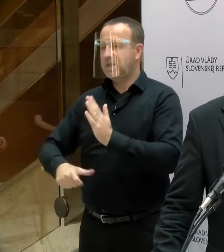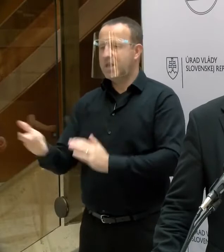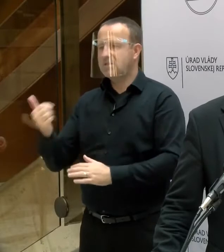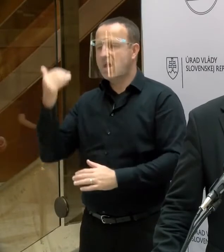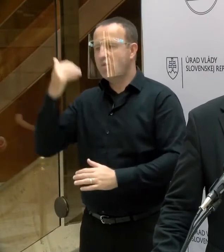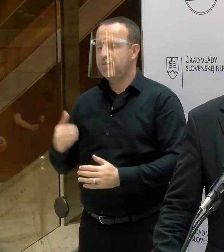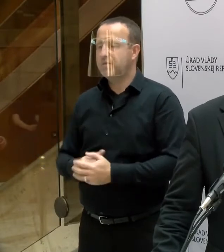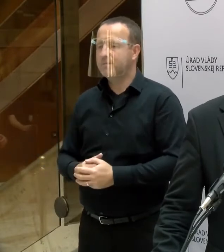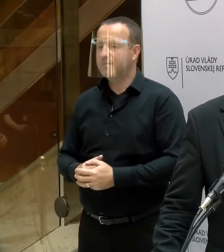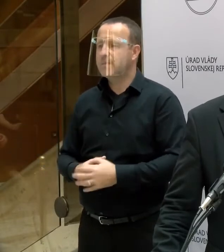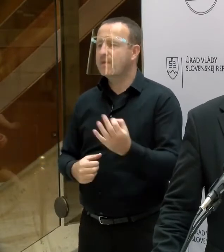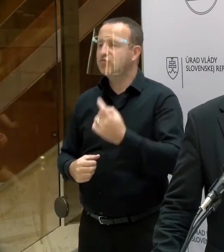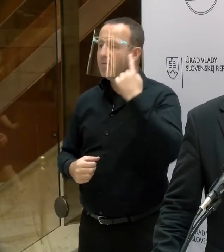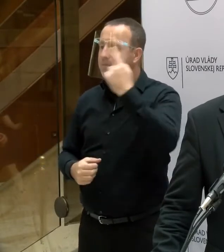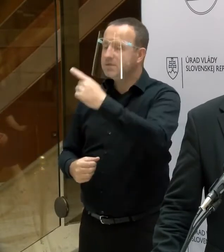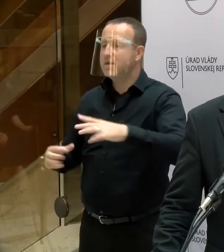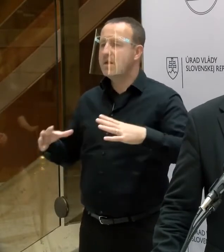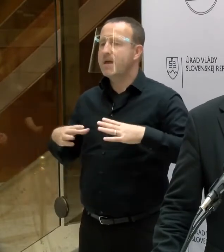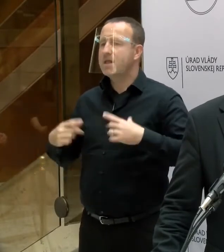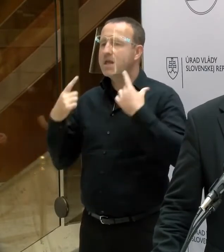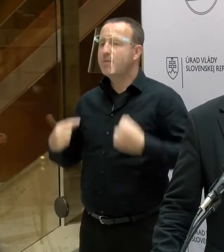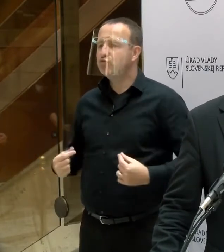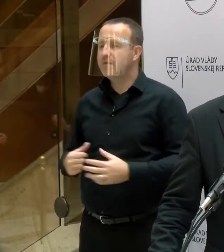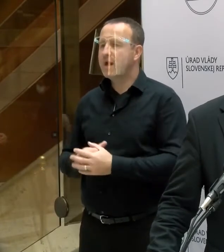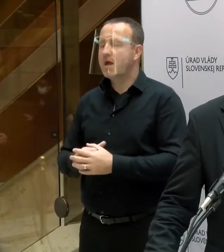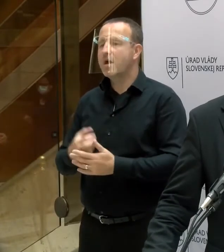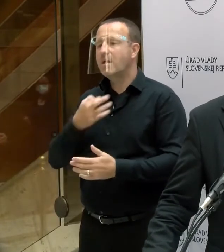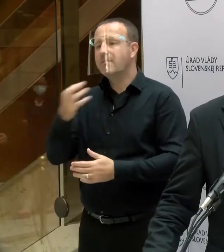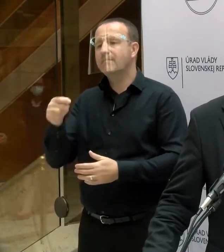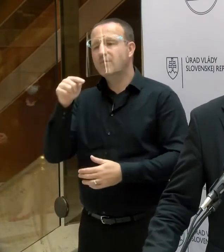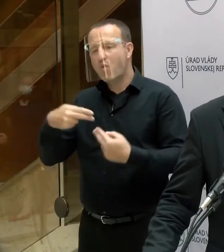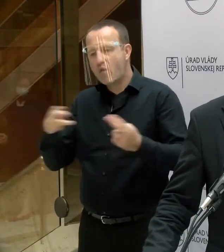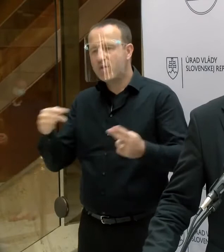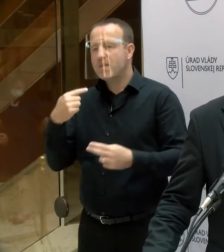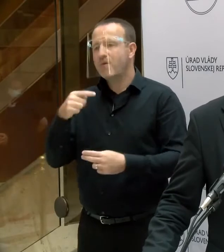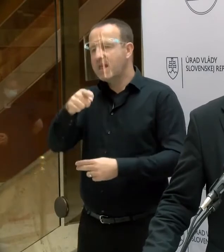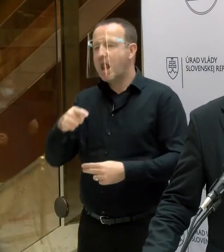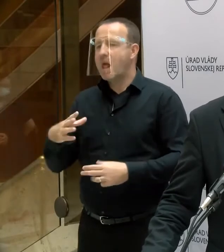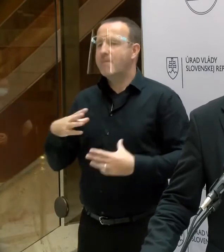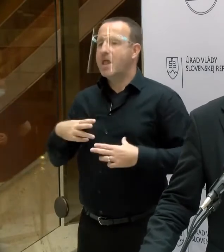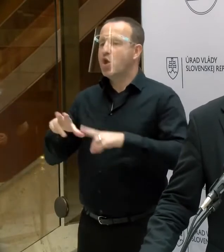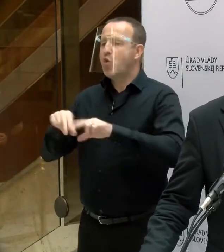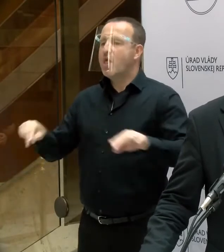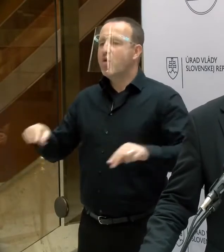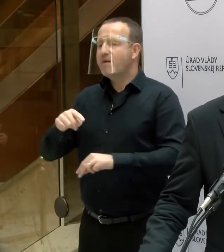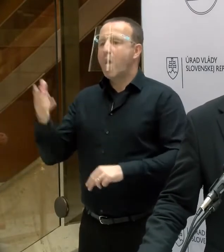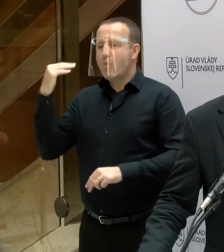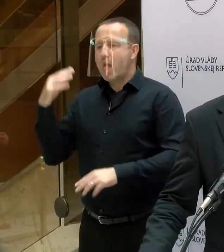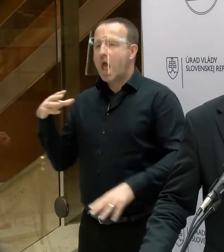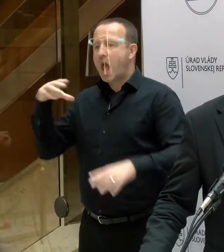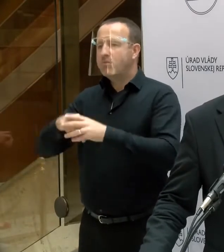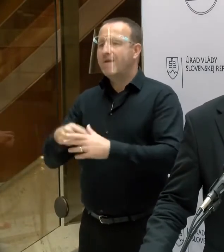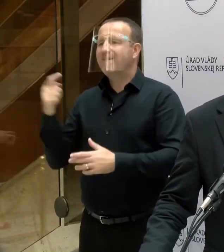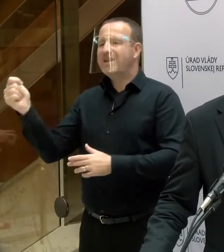myslíte o tých vyjadreniach, že Veronika Remišová otvorene teda povedala Marii Kolíkovej, že bola v podstate súčasťou tých Ficových kauz? Mm-hmm. Sú to